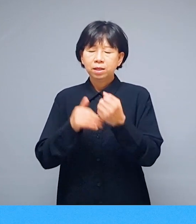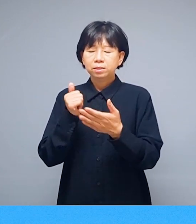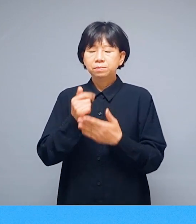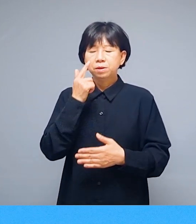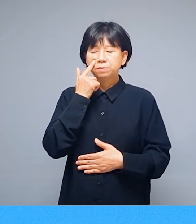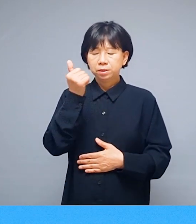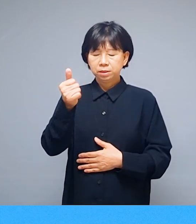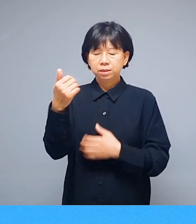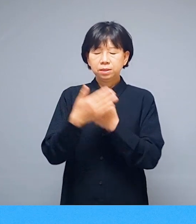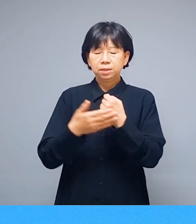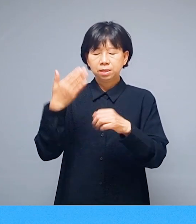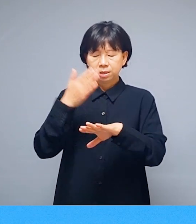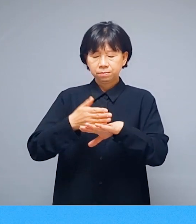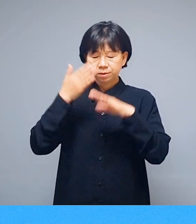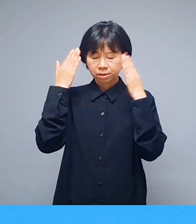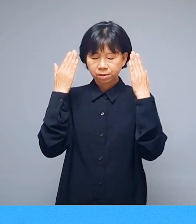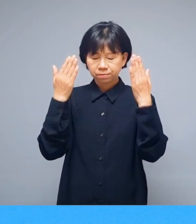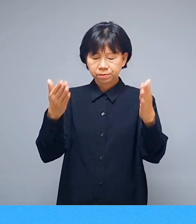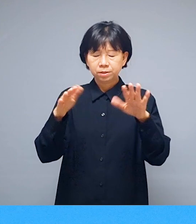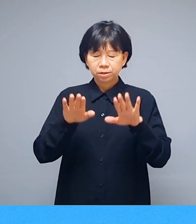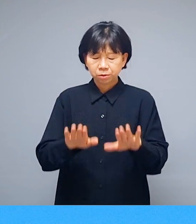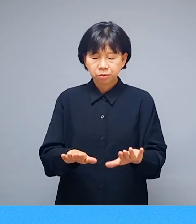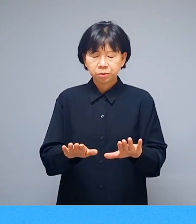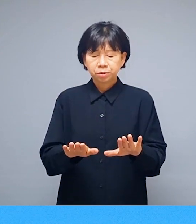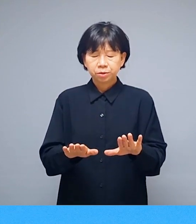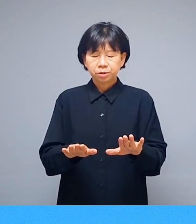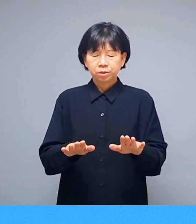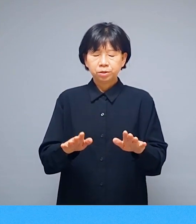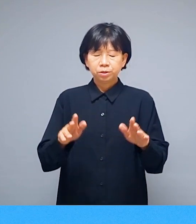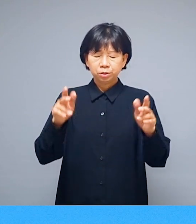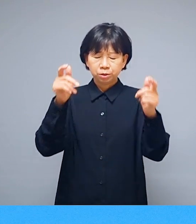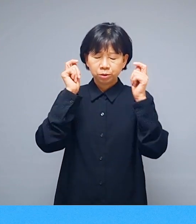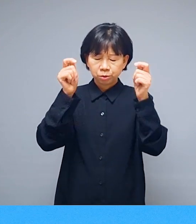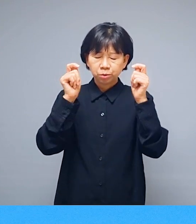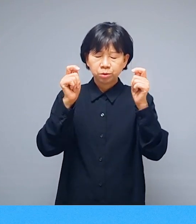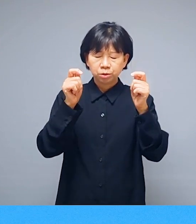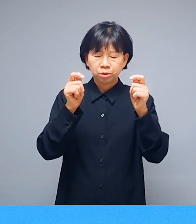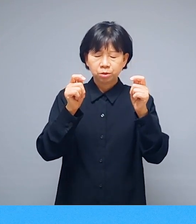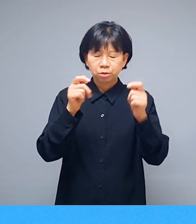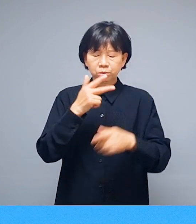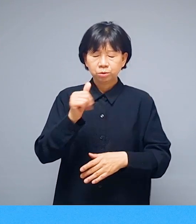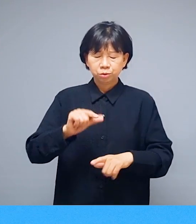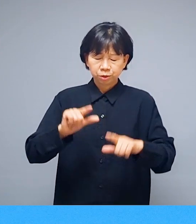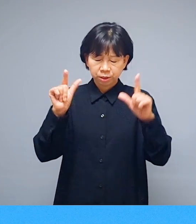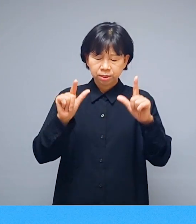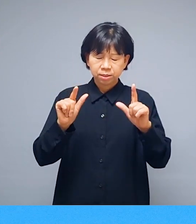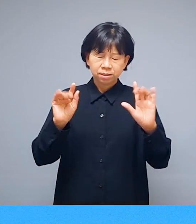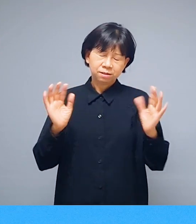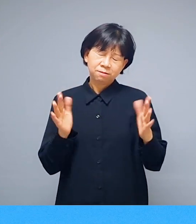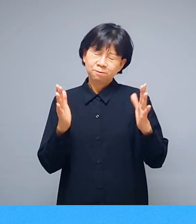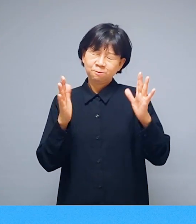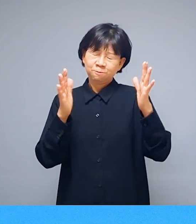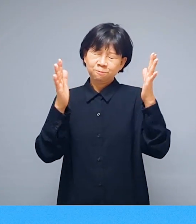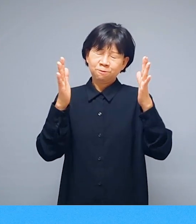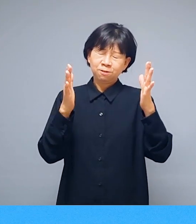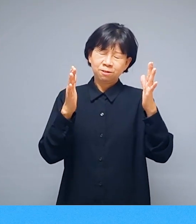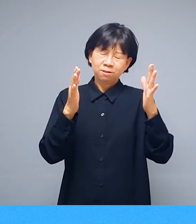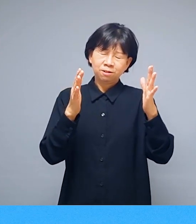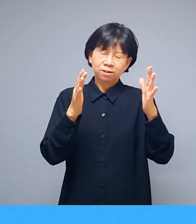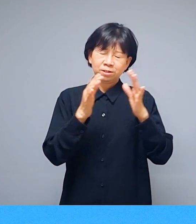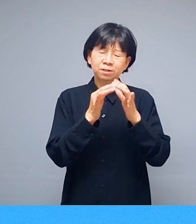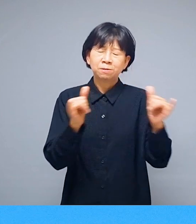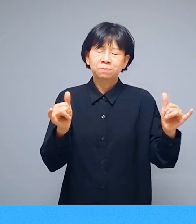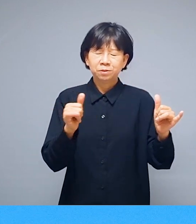아버지 은혜를 감사합니다. 오늘도 종료주일을 맞이하여서 열광적으로 환호했던 그들을